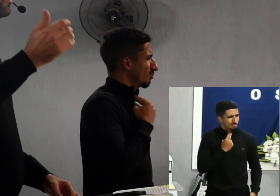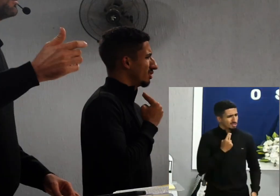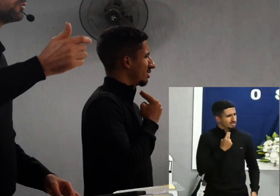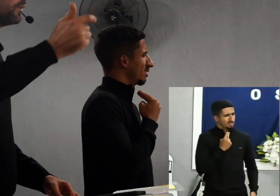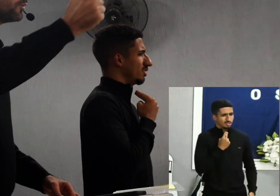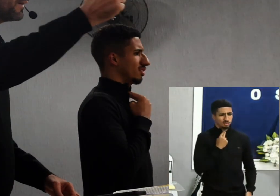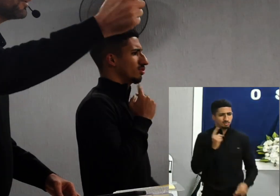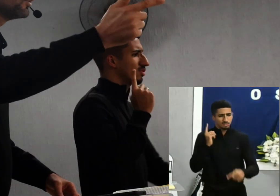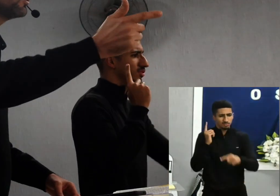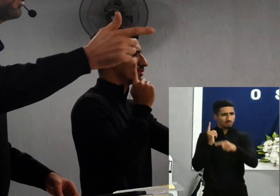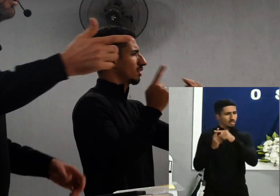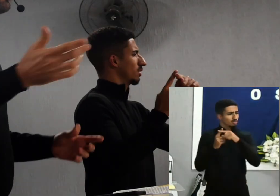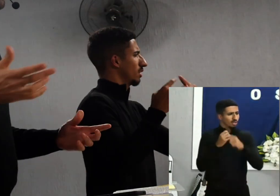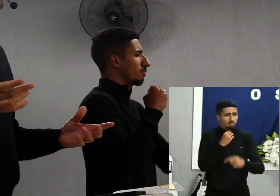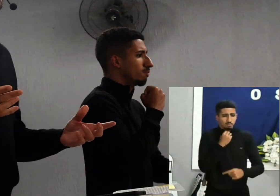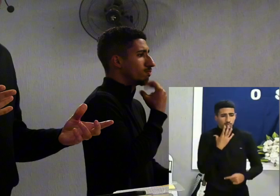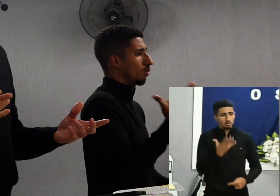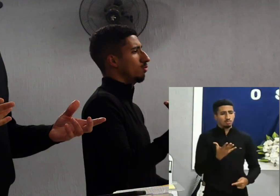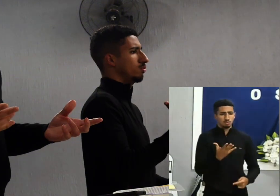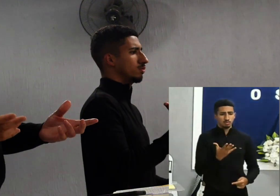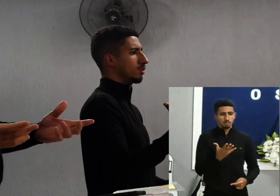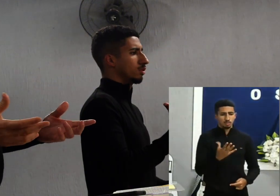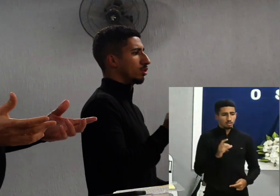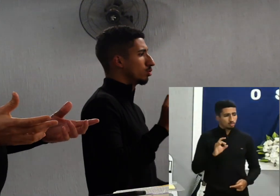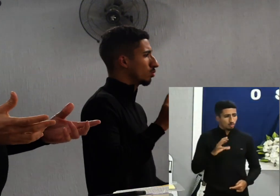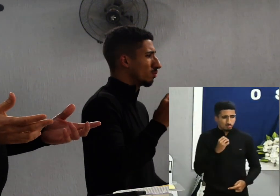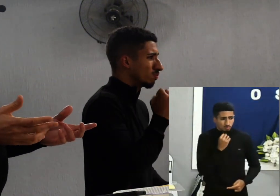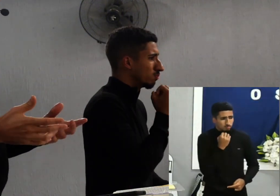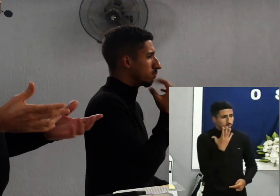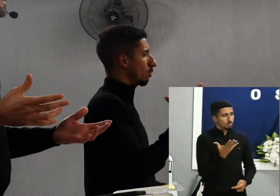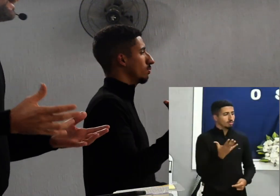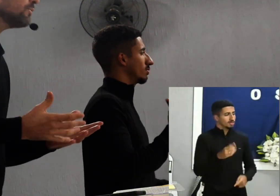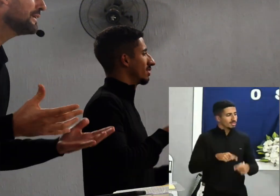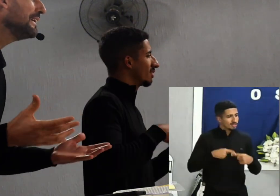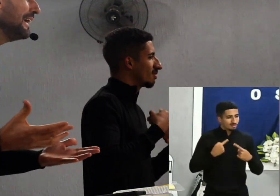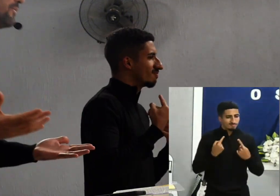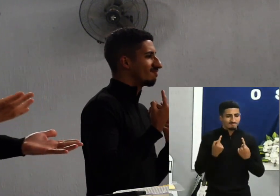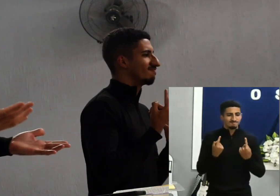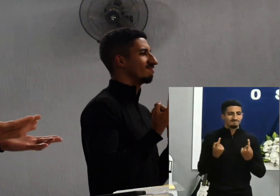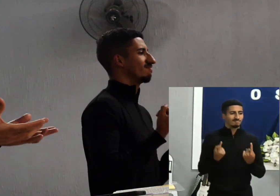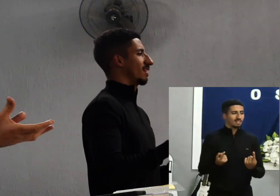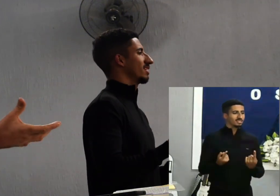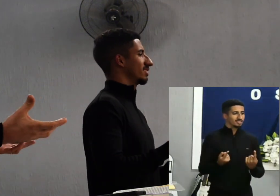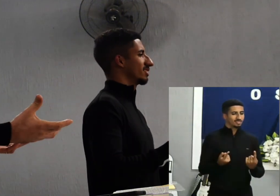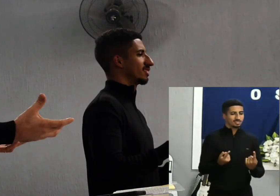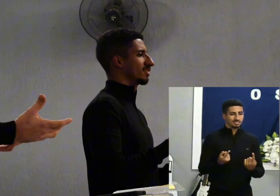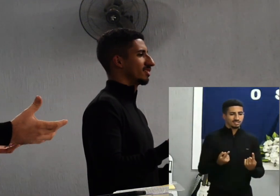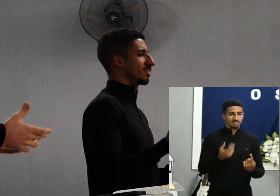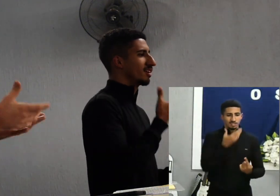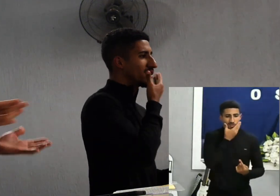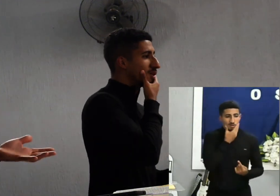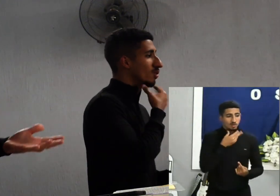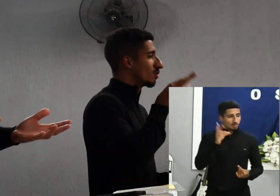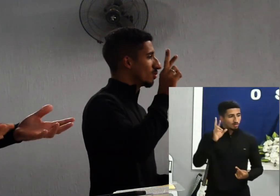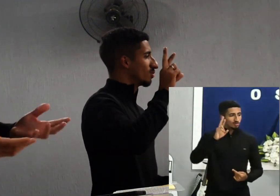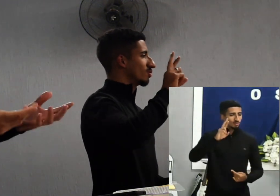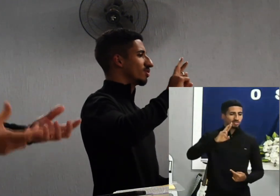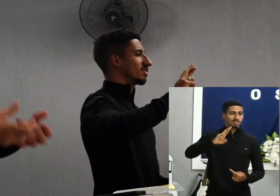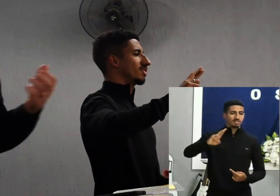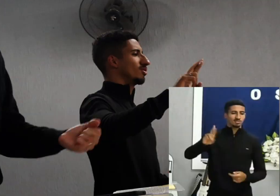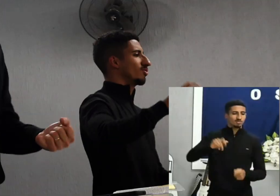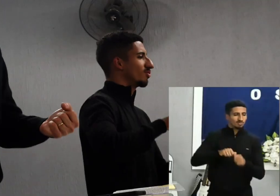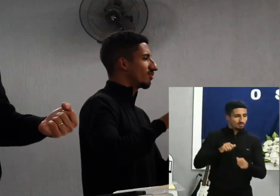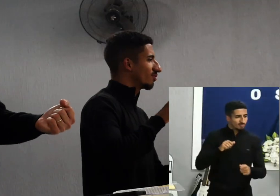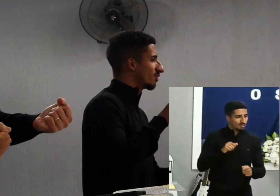Jesus fala, olha, eu estou indo para a cruz. O apóstolo Pedro disse o que para ele? Senhor, é claro que não. É claro que não. O apóstolo